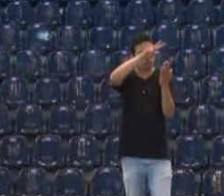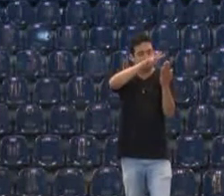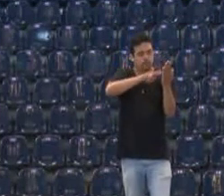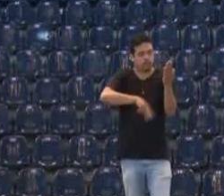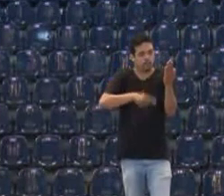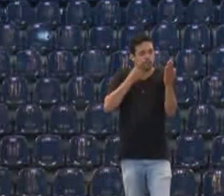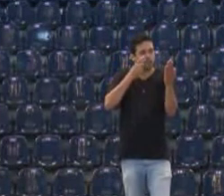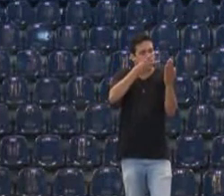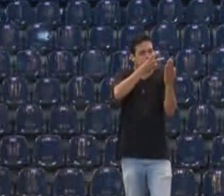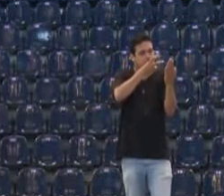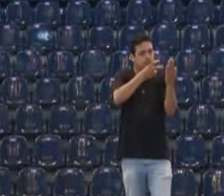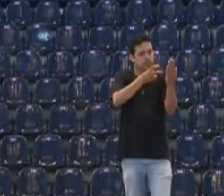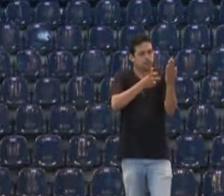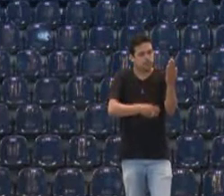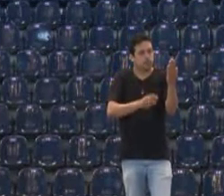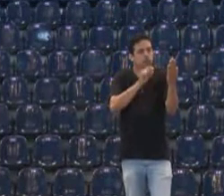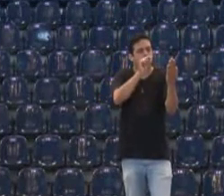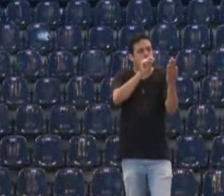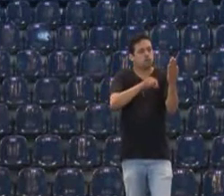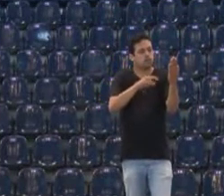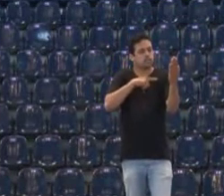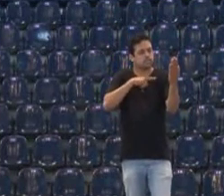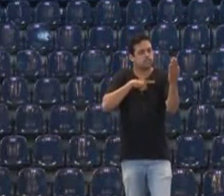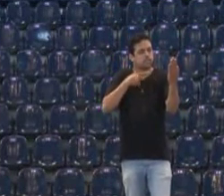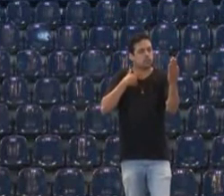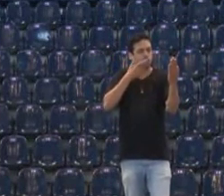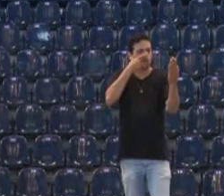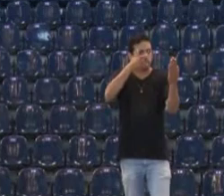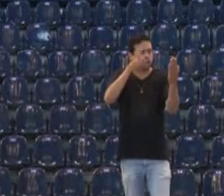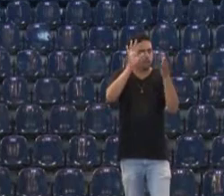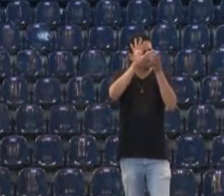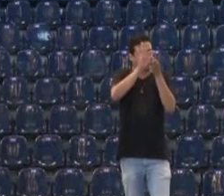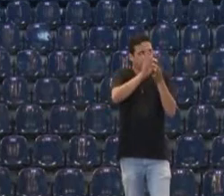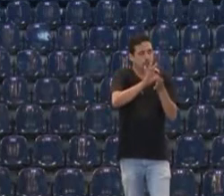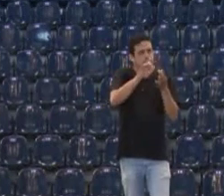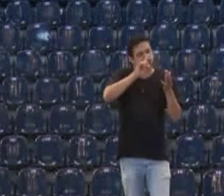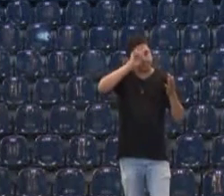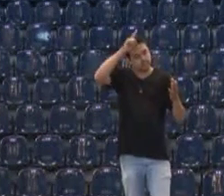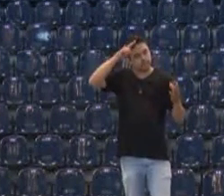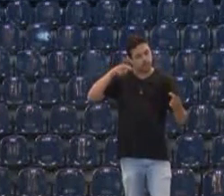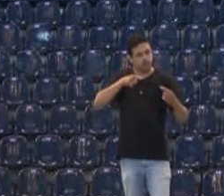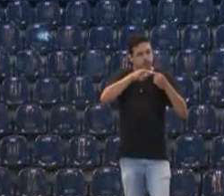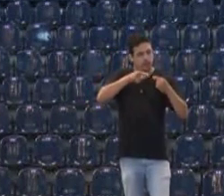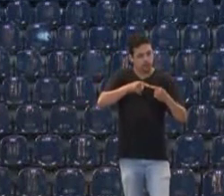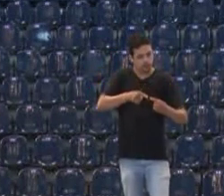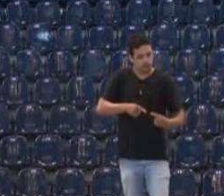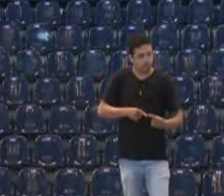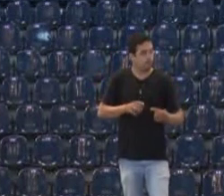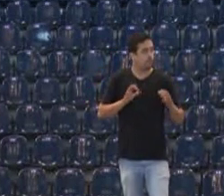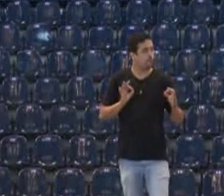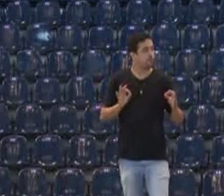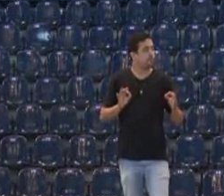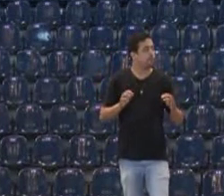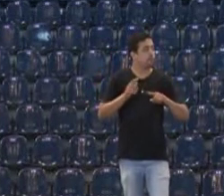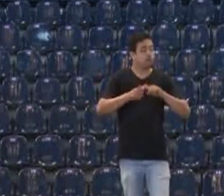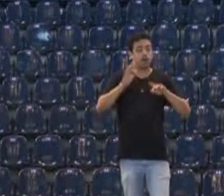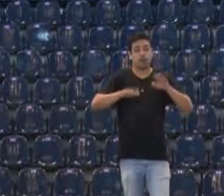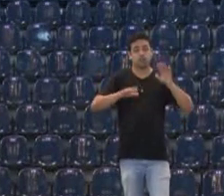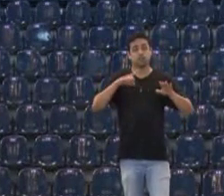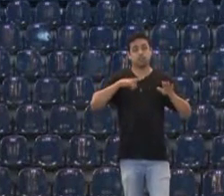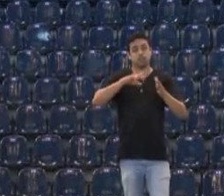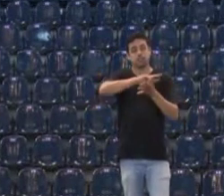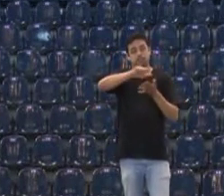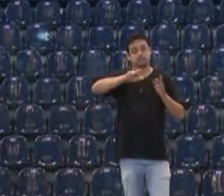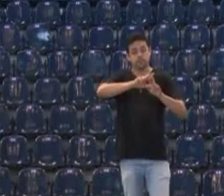revisão. E perceba se aquilo que você diz corresponde àquilo que você gostaria de dizer. Porque às vezes tem